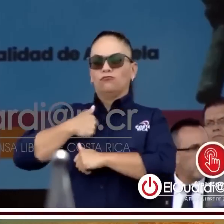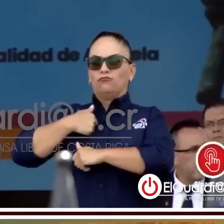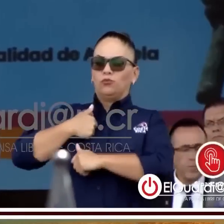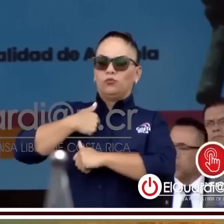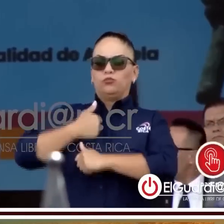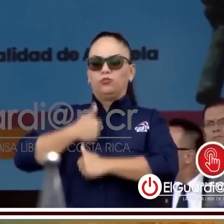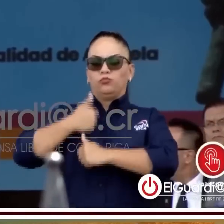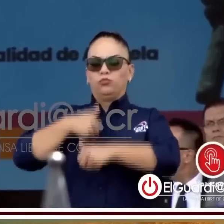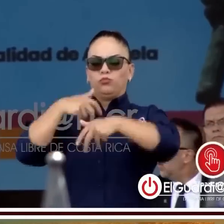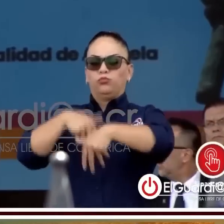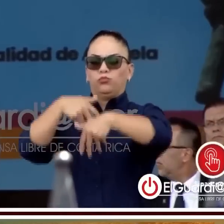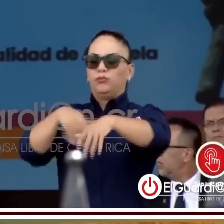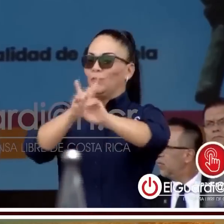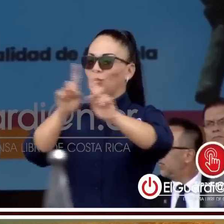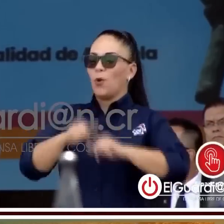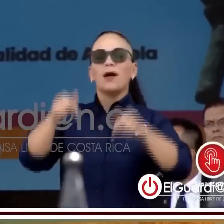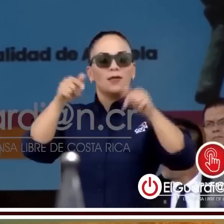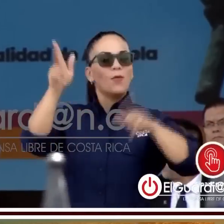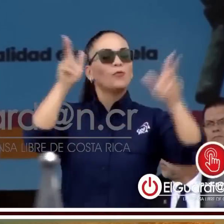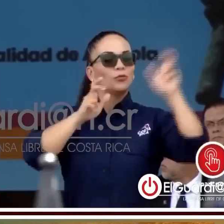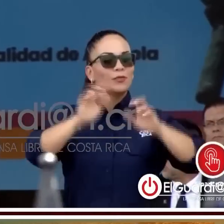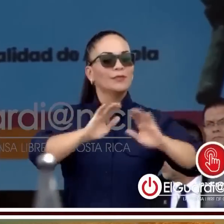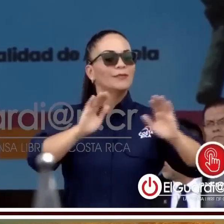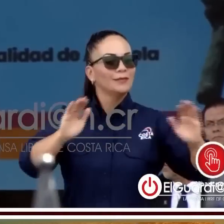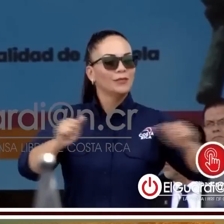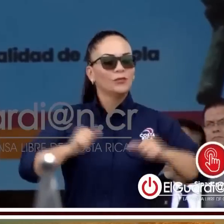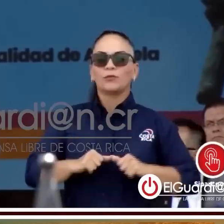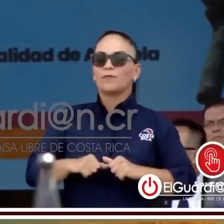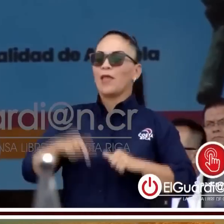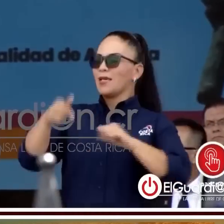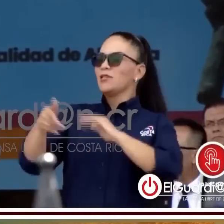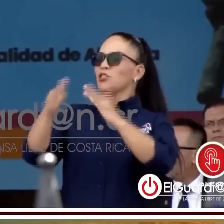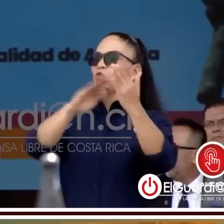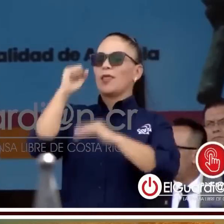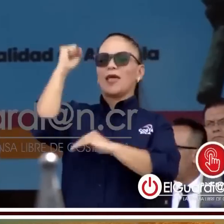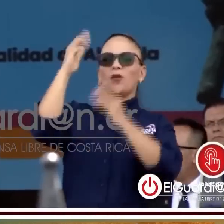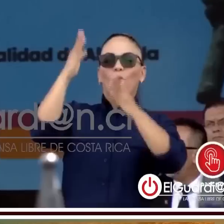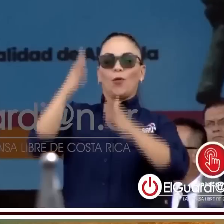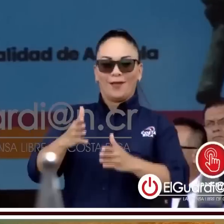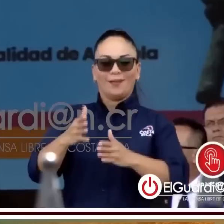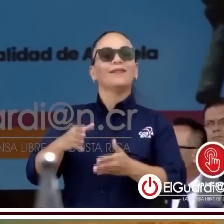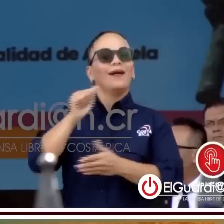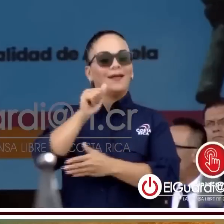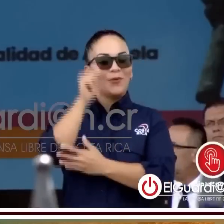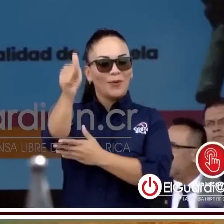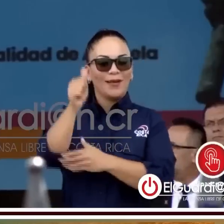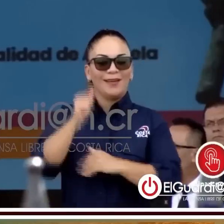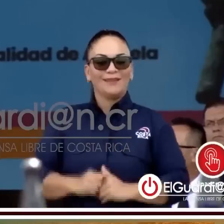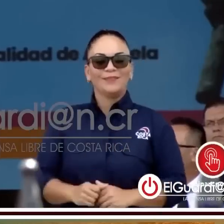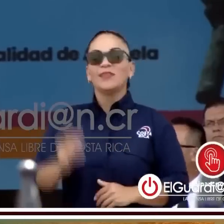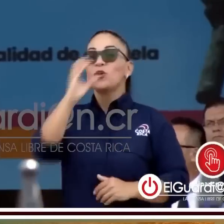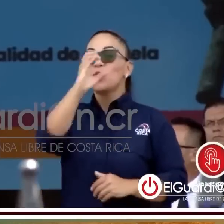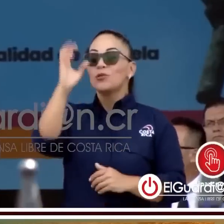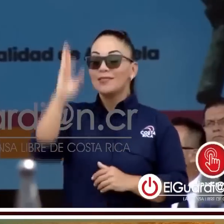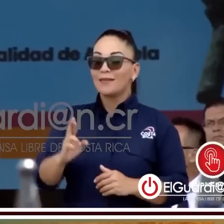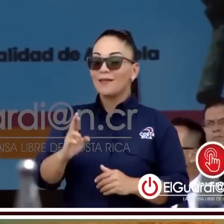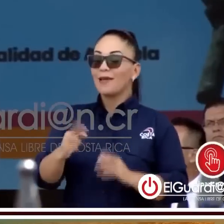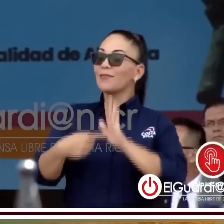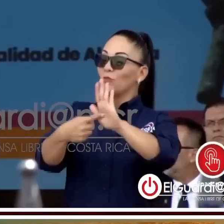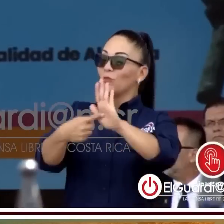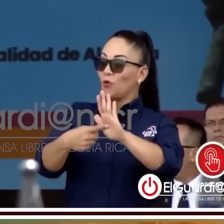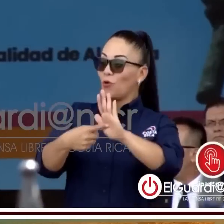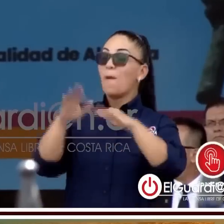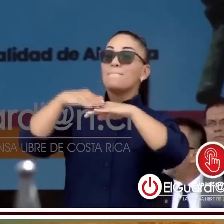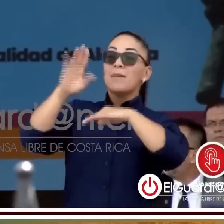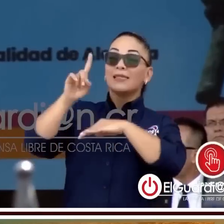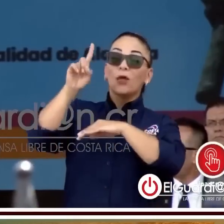extranjera en las calles de esta ciudad heroica de Alajuela. Costa Rica demostró hace más de siglo